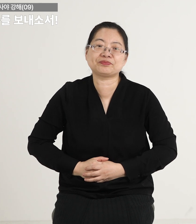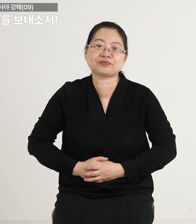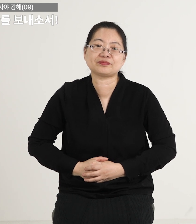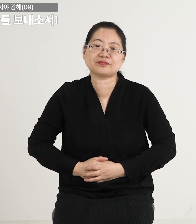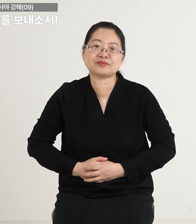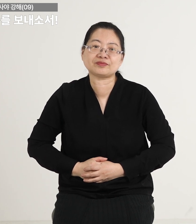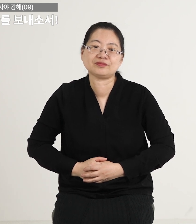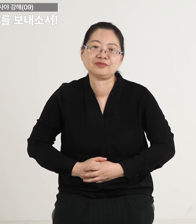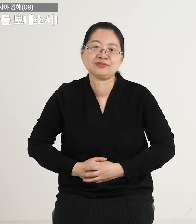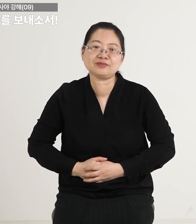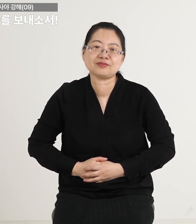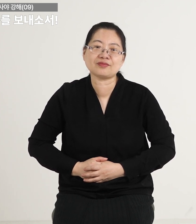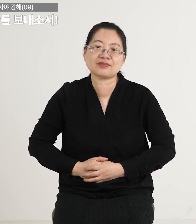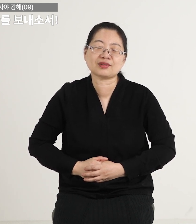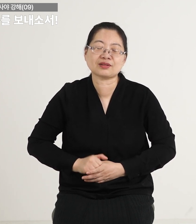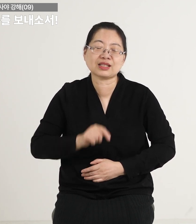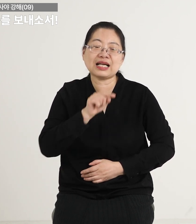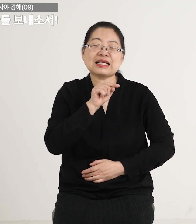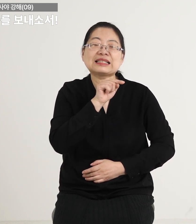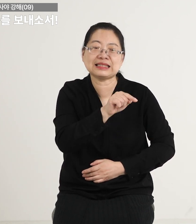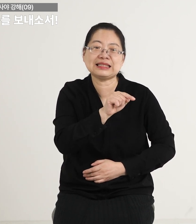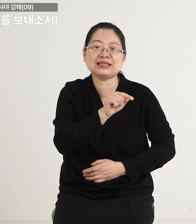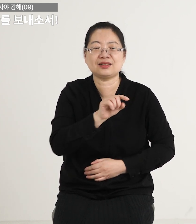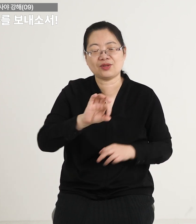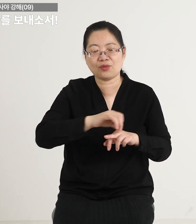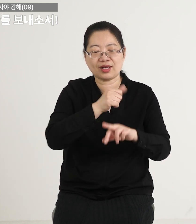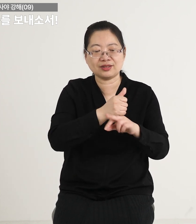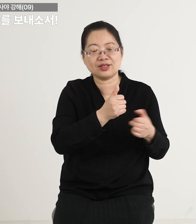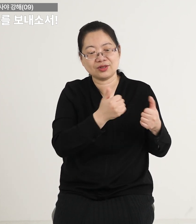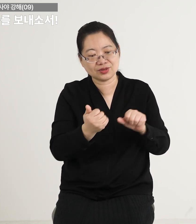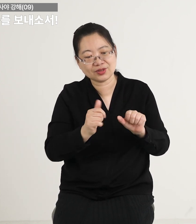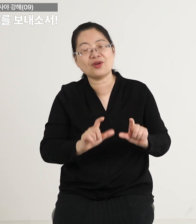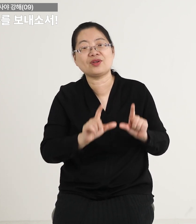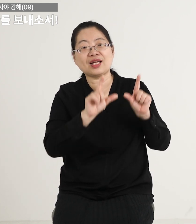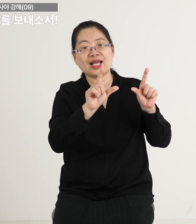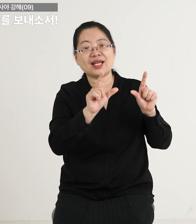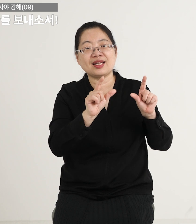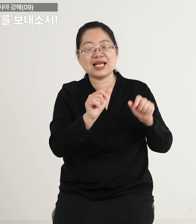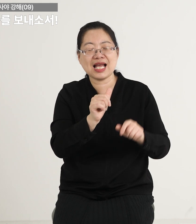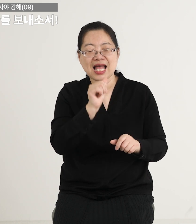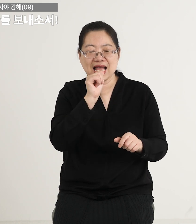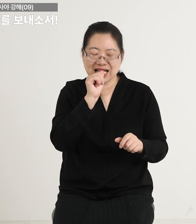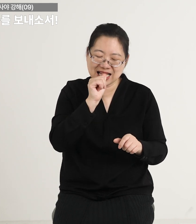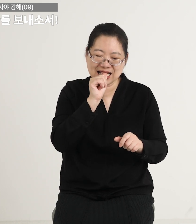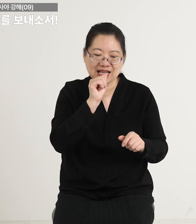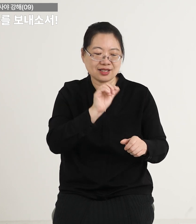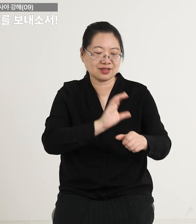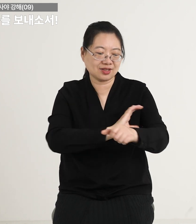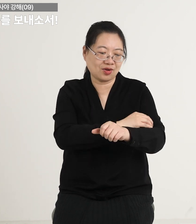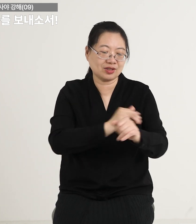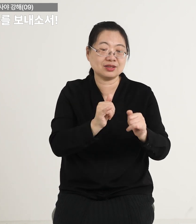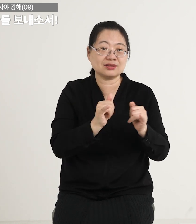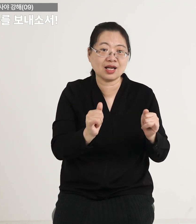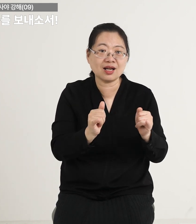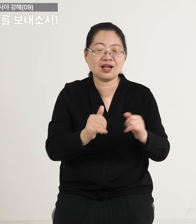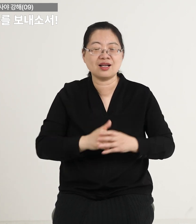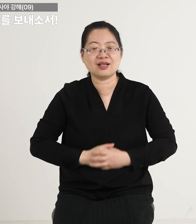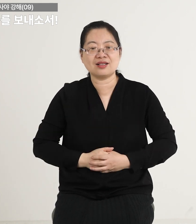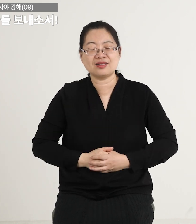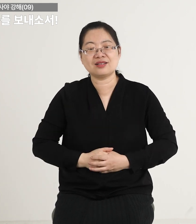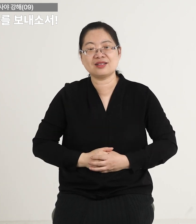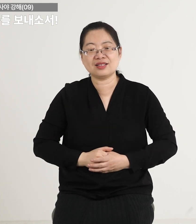바로 이 왕이 죽던 해예요. 자, 이런 절대 권력자가 이런 흉한